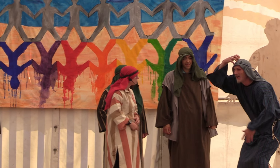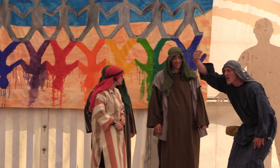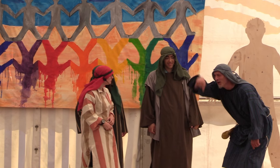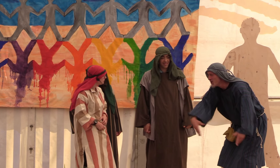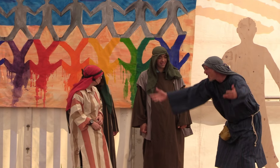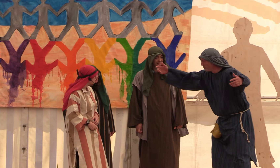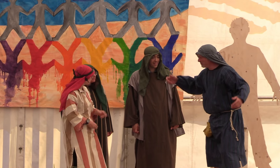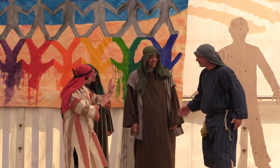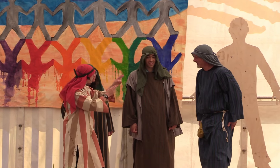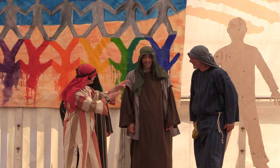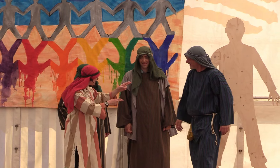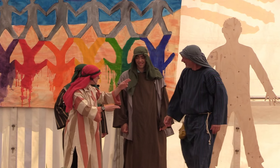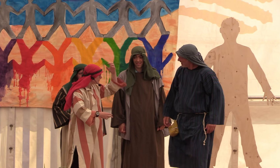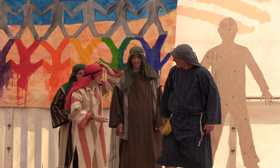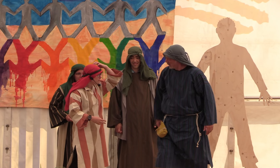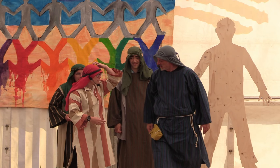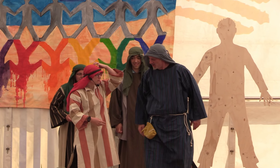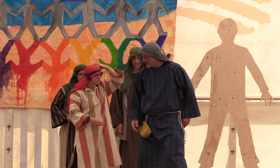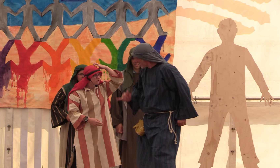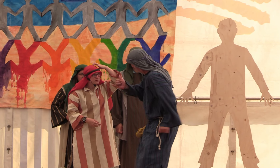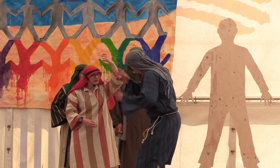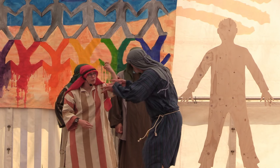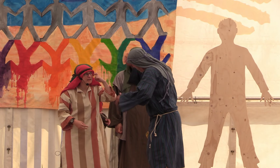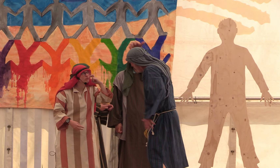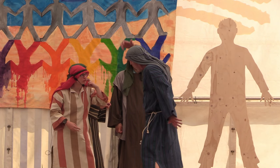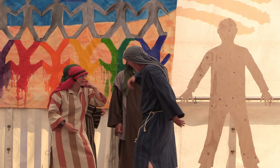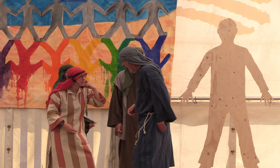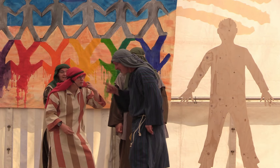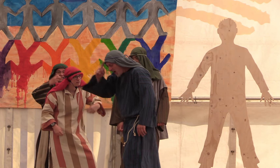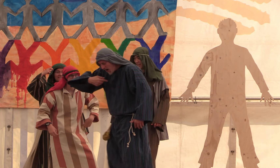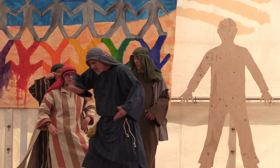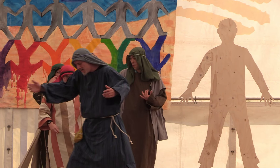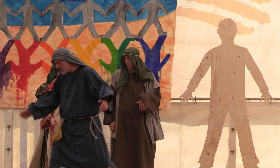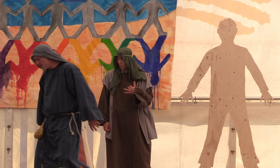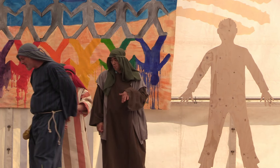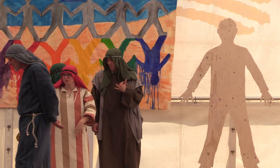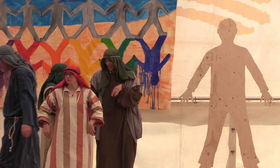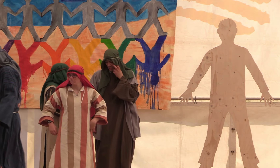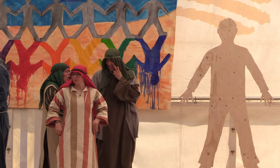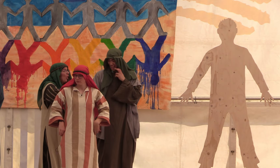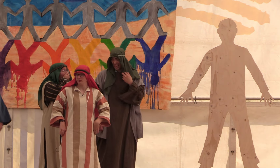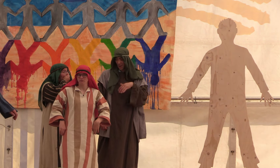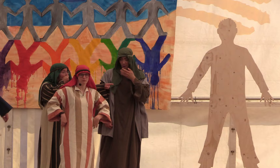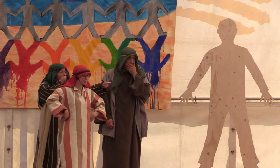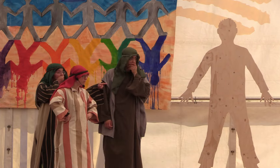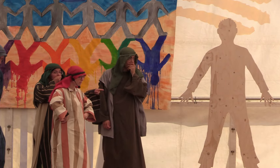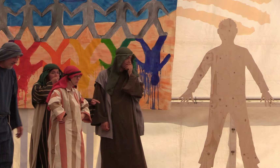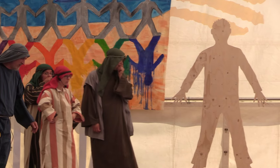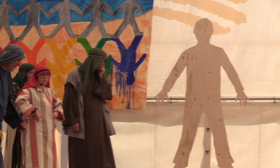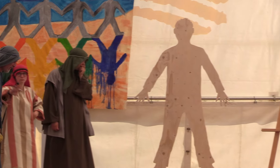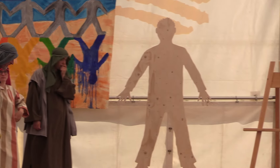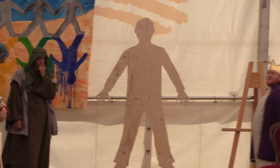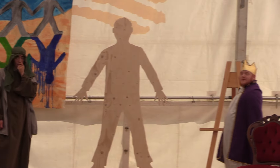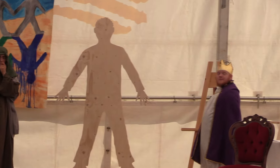Ich hab Angst. Ja, hast der auch König recht. Kommt bald. Der König ist streng. Hast du recht?